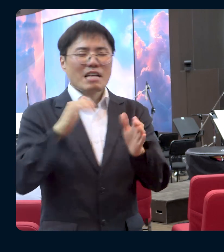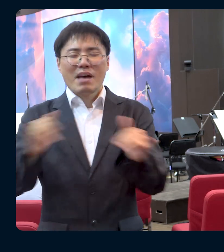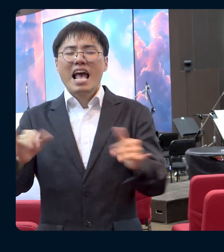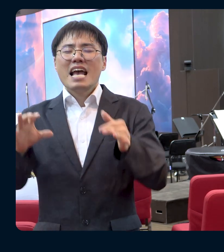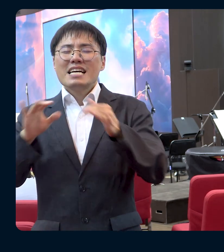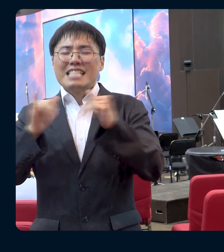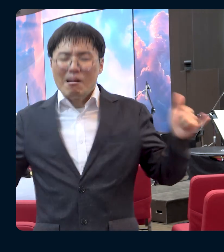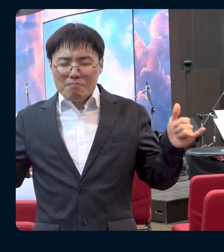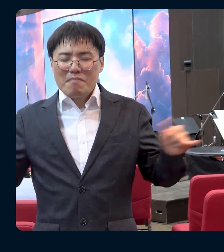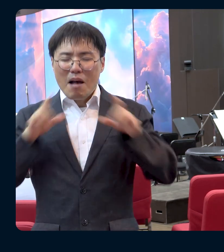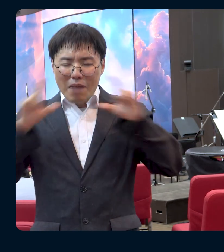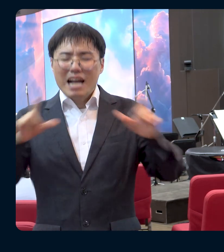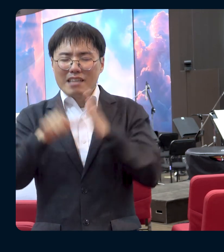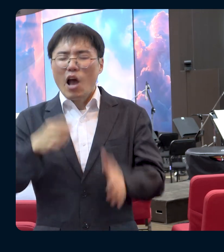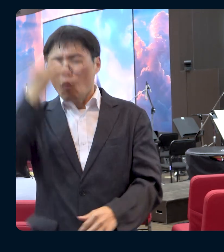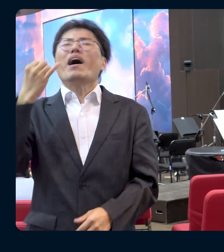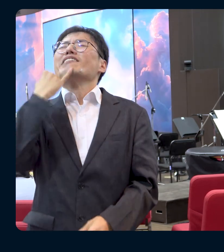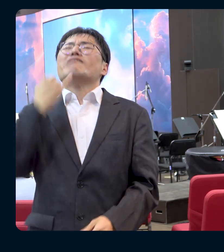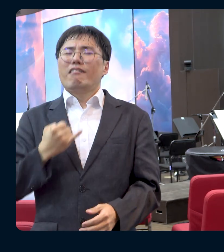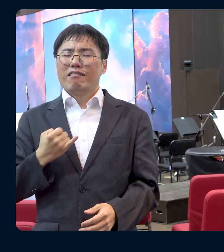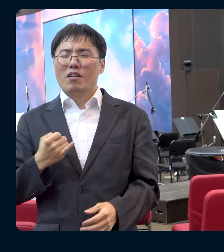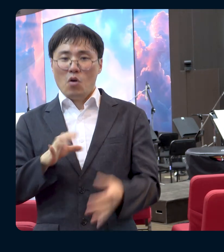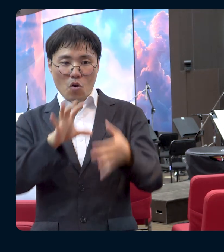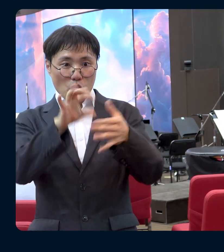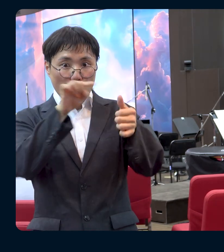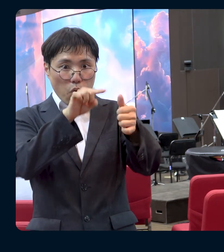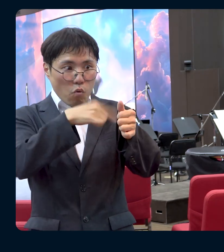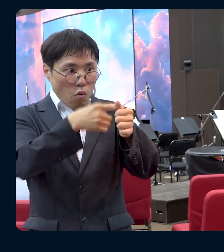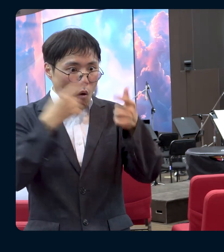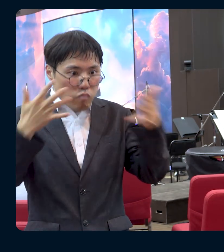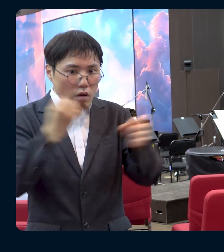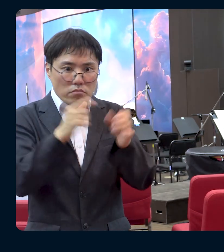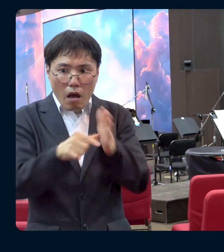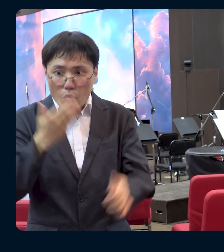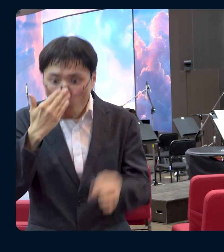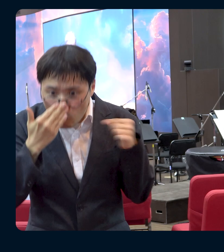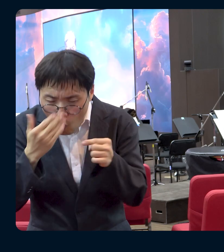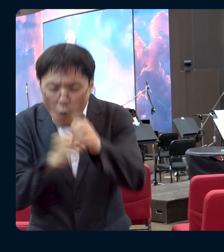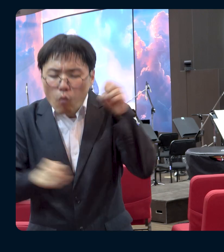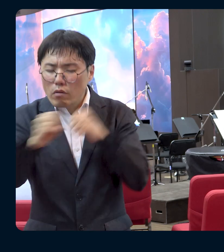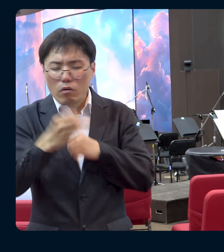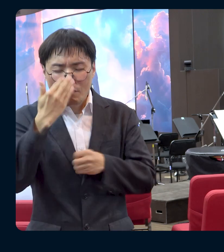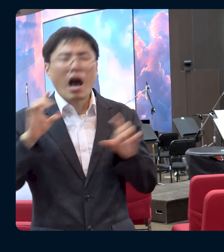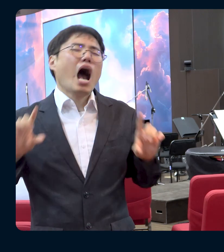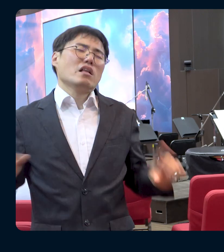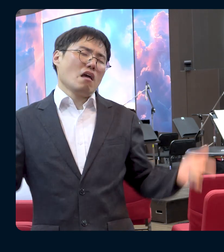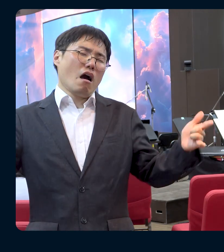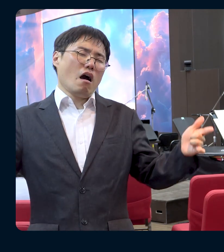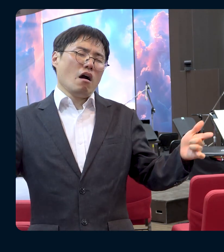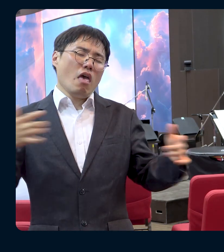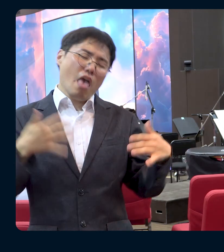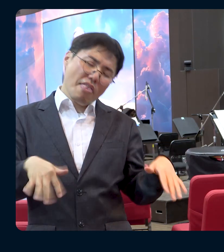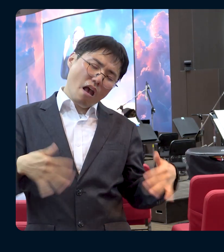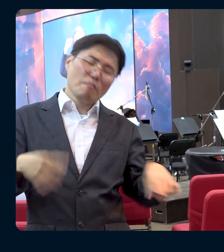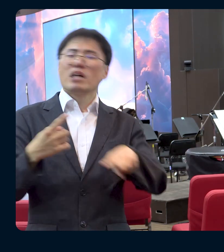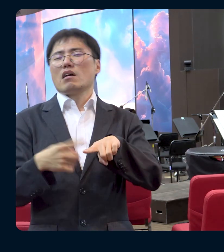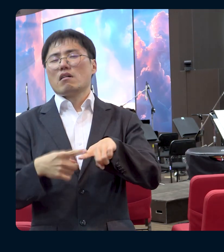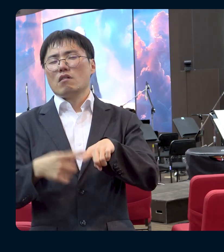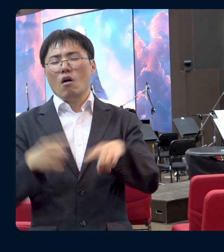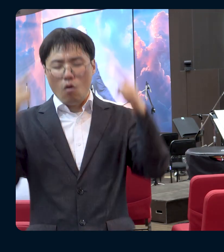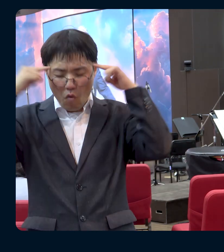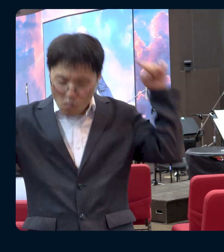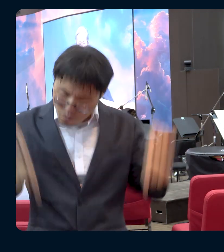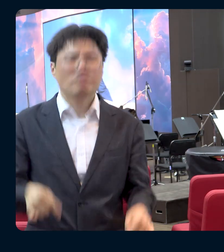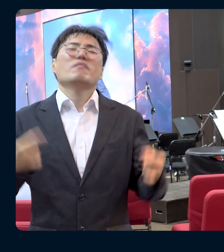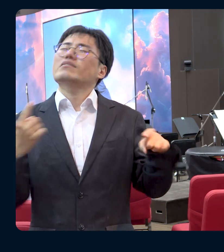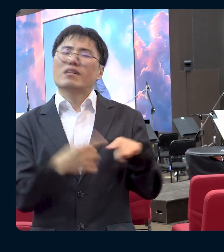다른 건 절대 안 되지만 하나님의 사람이라고 말하는 데는 교만해도 되는 거예요. 소속을 분명히 하는데 겸손한 것은요, 그건 겸손한 것이 아니라